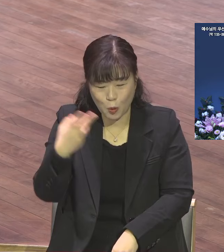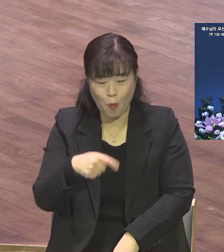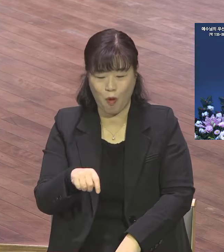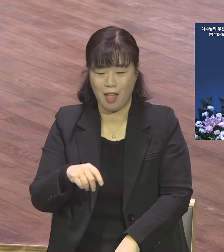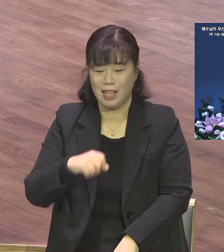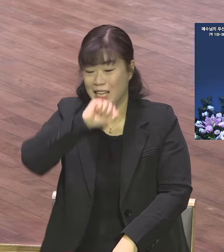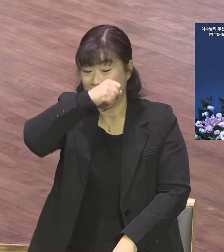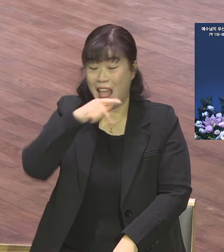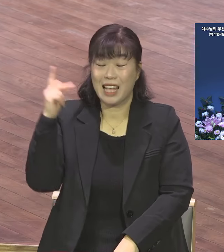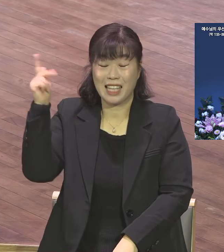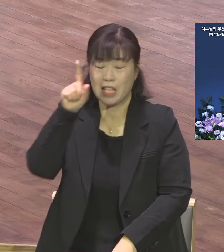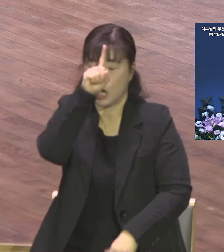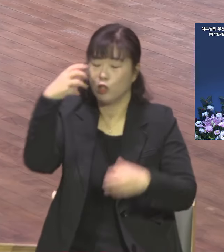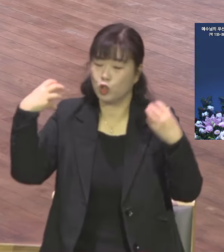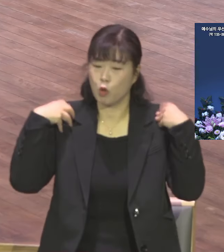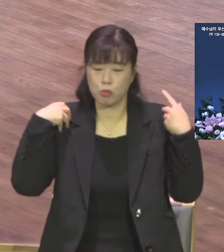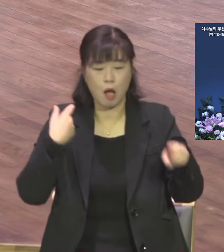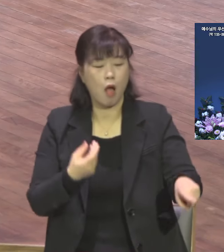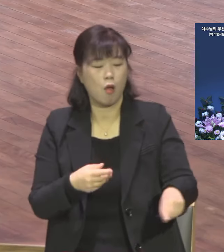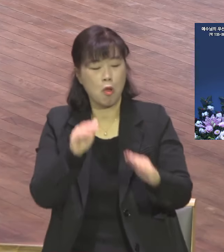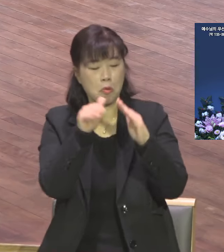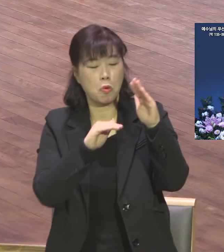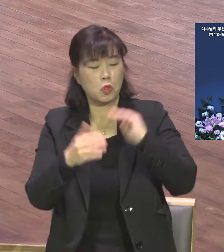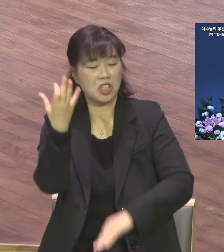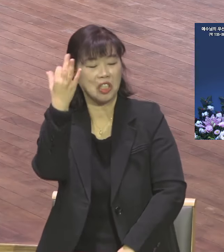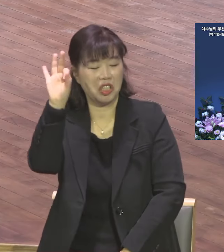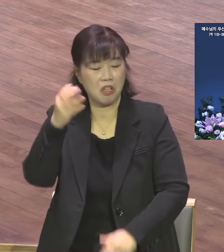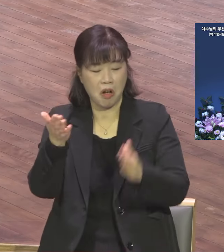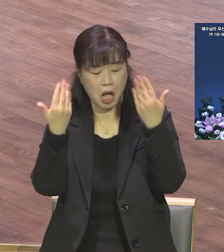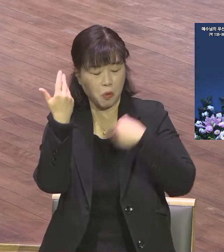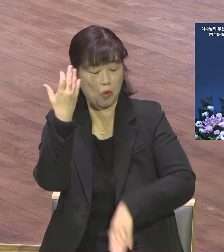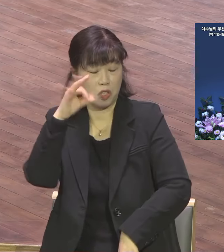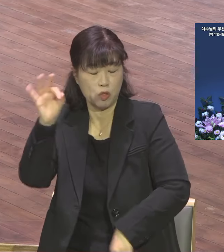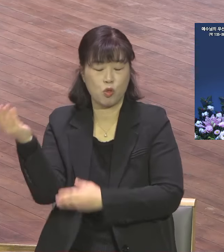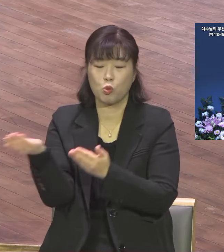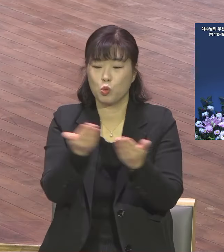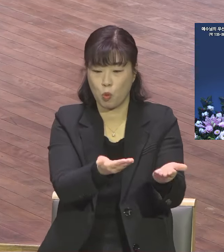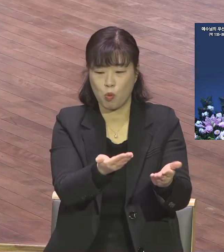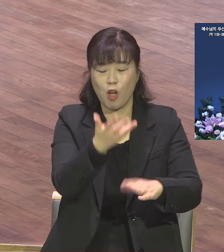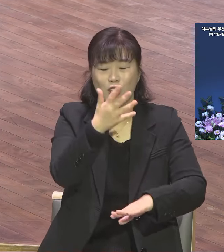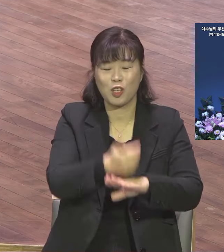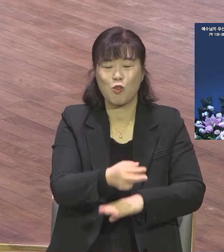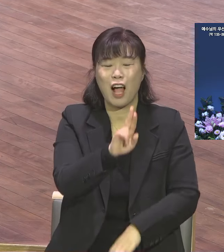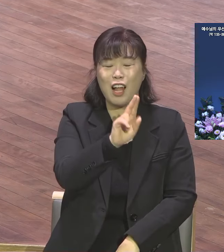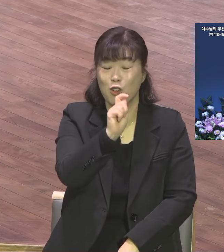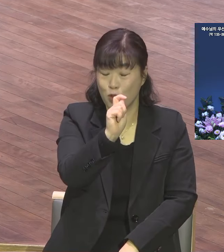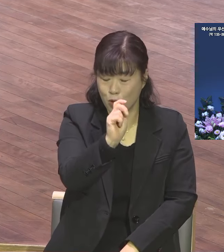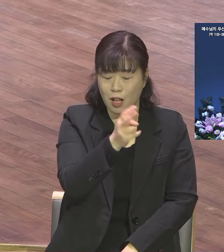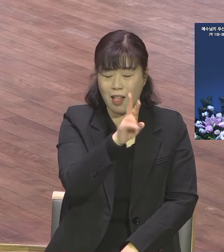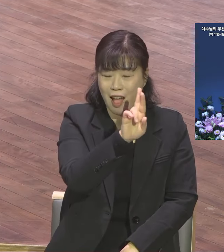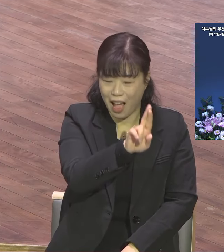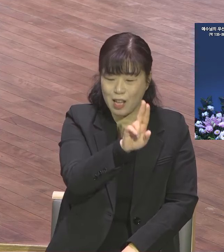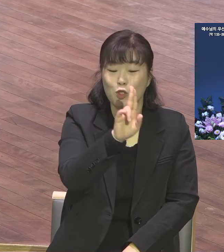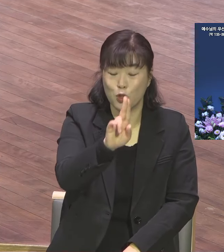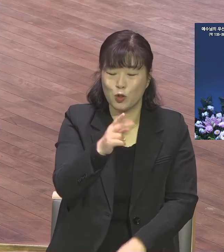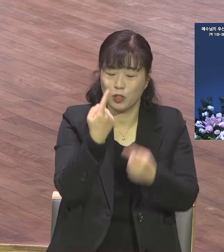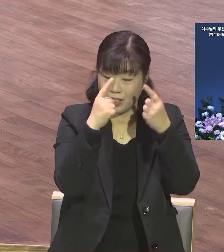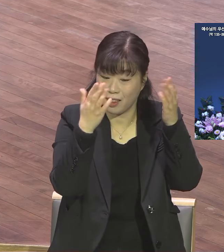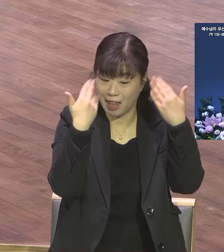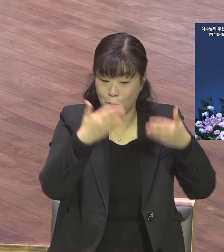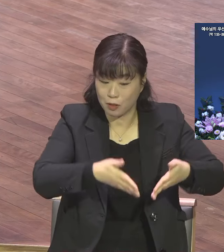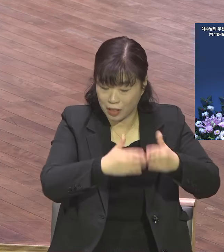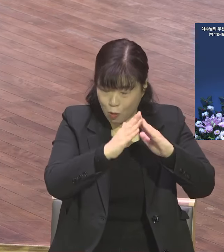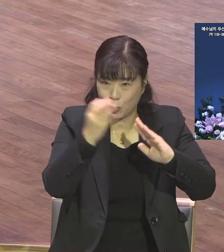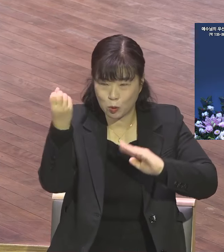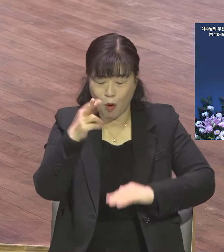아, 이렇게 우리가 파송한 선교사님들이 현장에서 이렇게 또 우리가 같이 동역하는